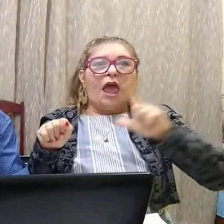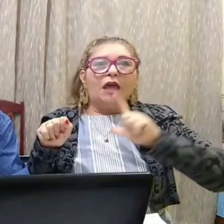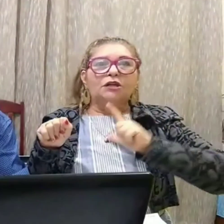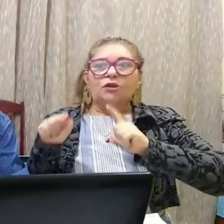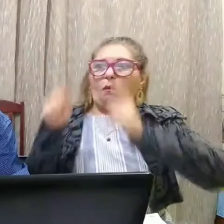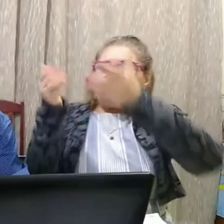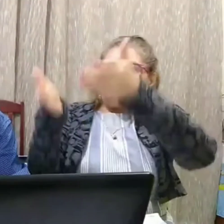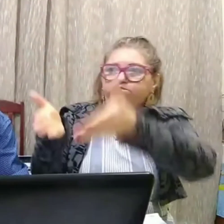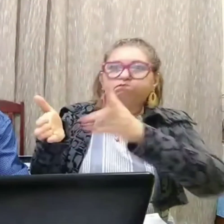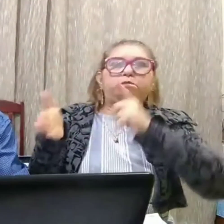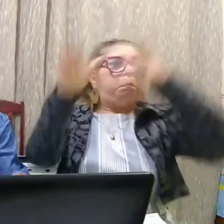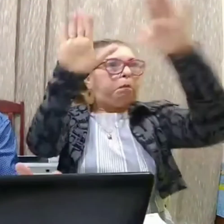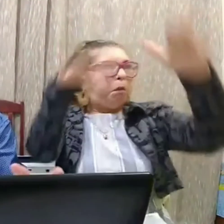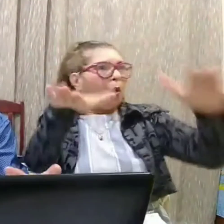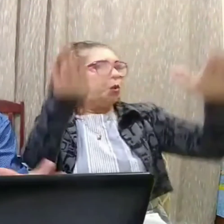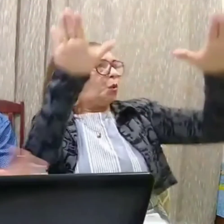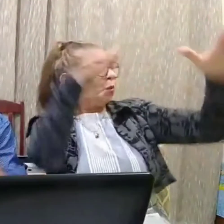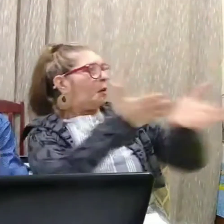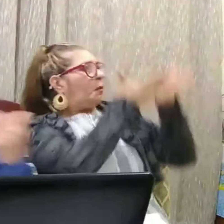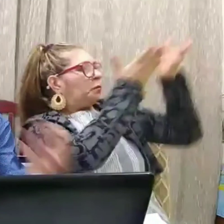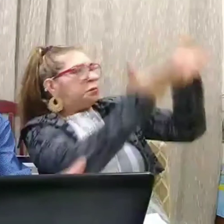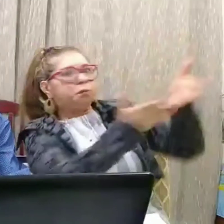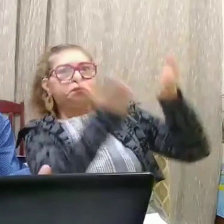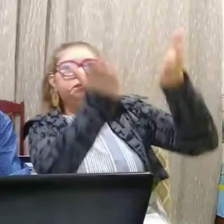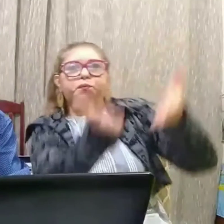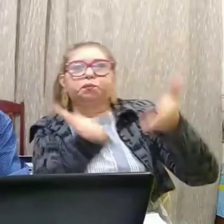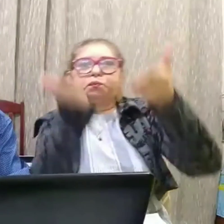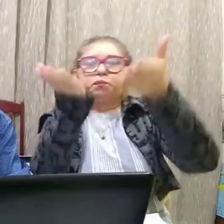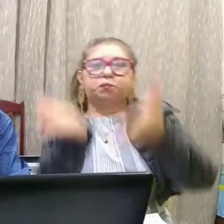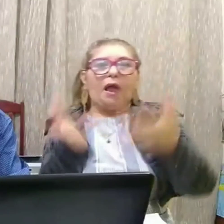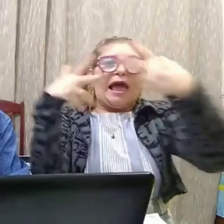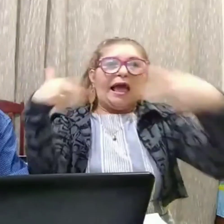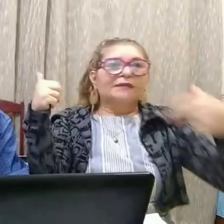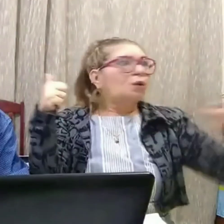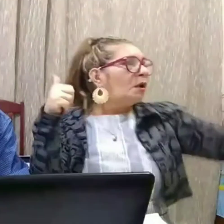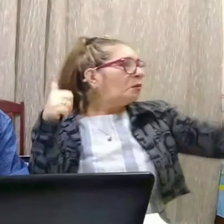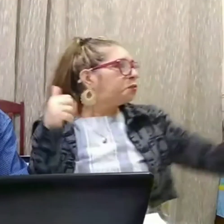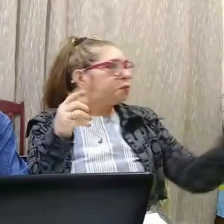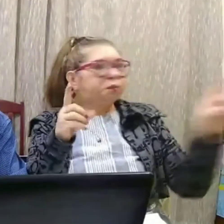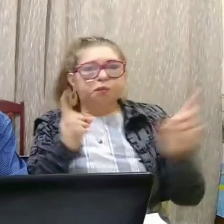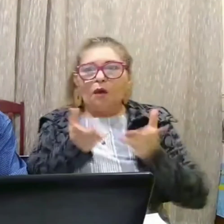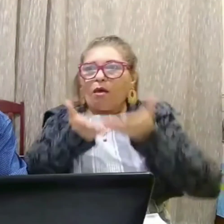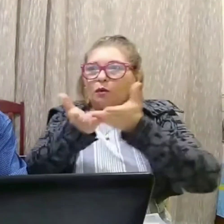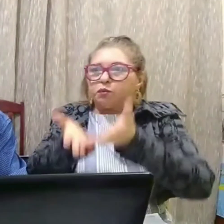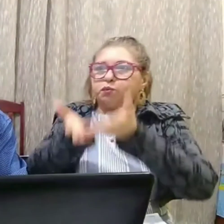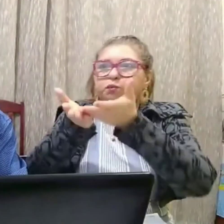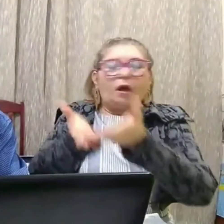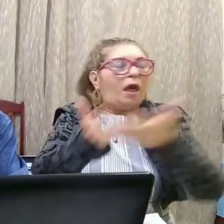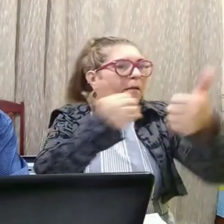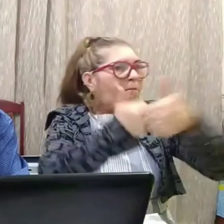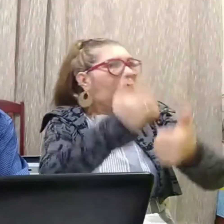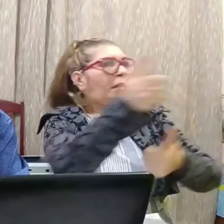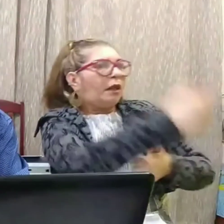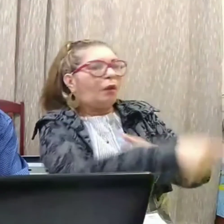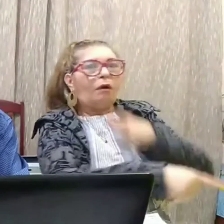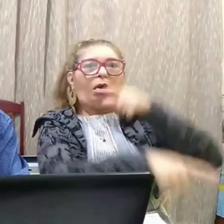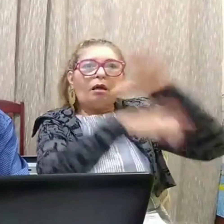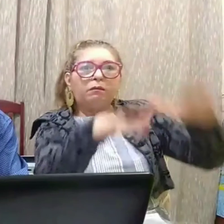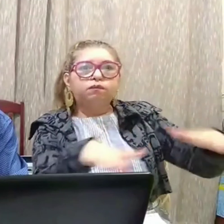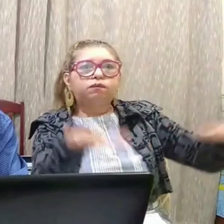da Ásia Menor, por onde vinha toda a mercadoria, né, o comércio, tudo vinha por lá.